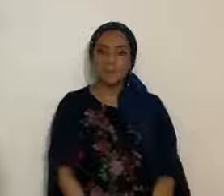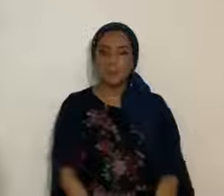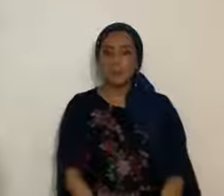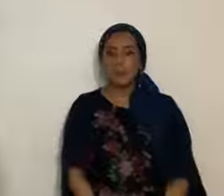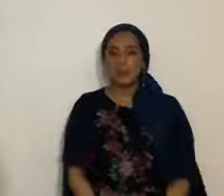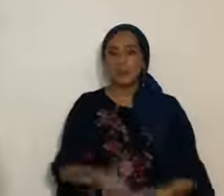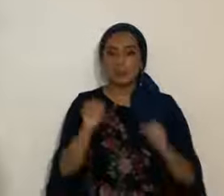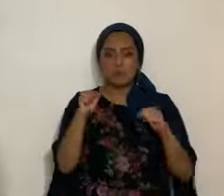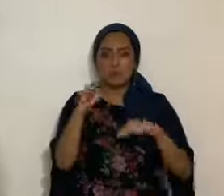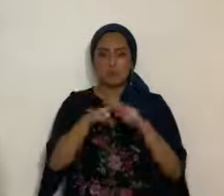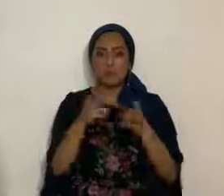Ocupen su lugar, por favor.